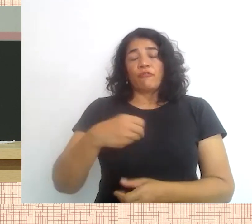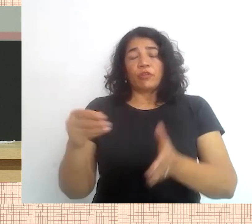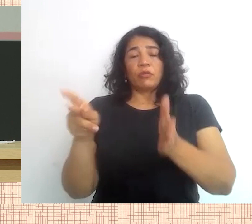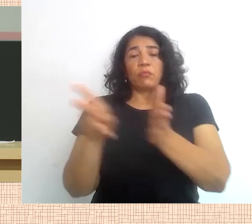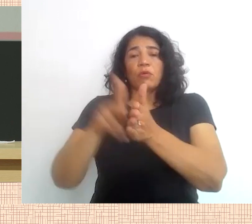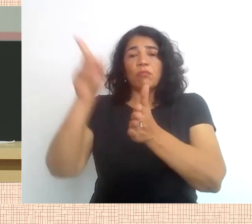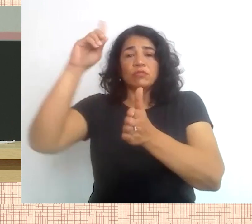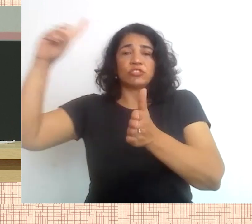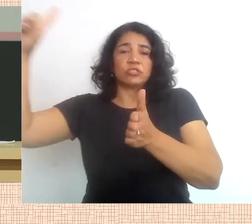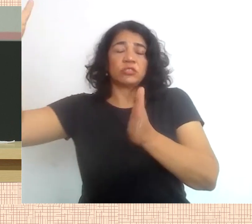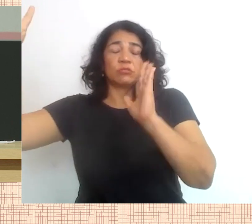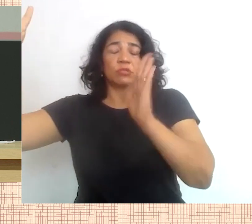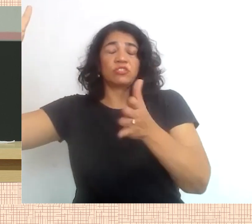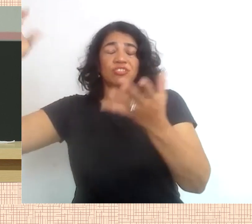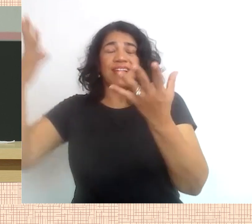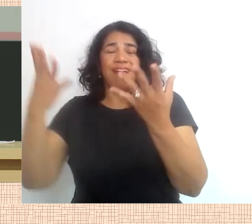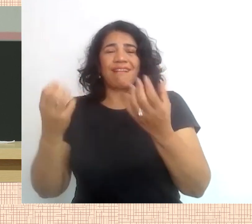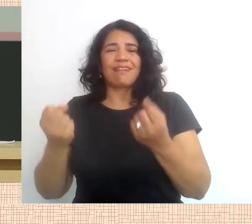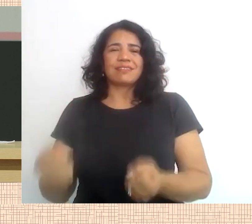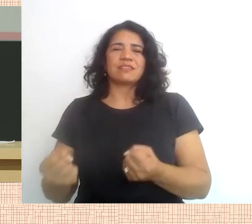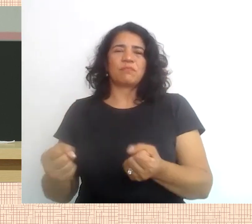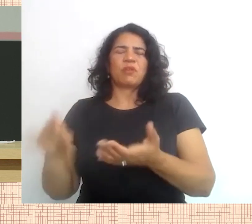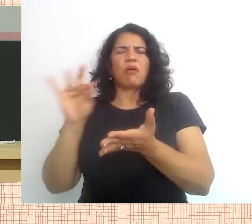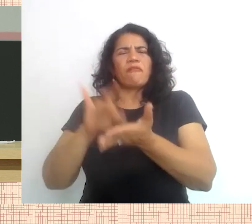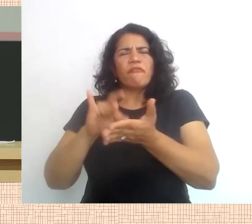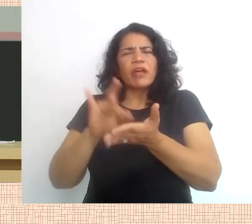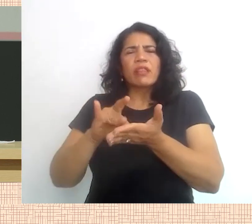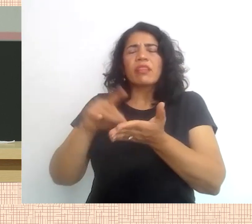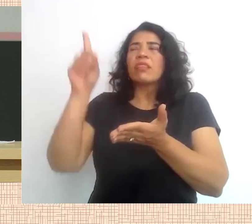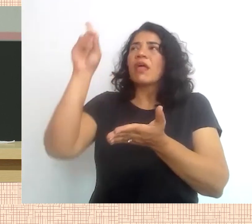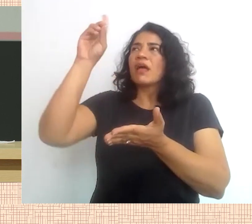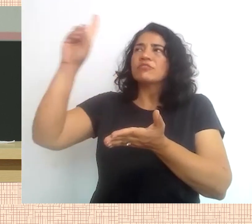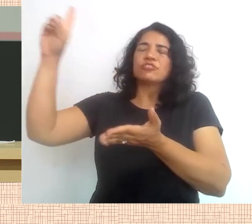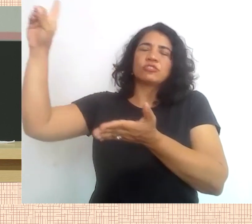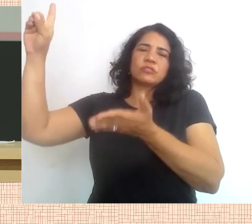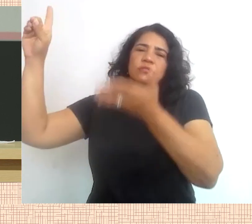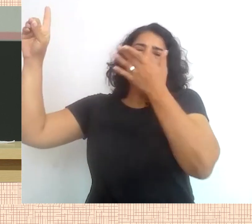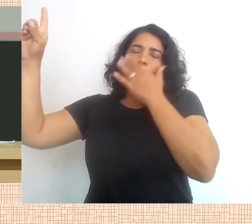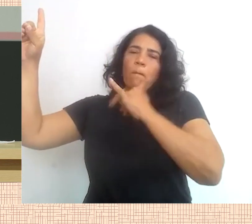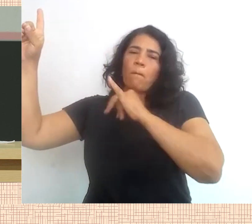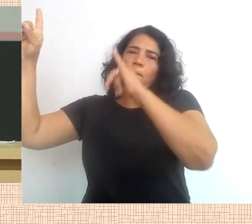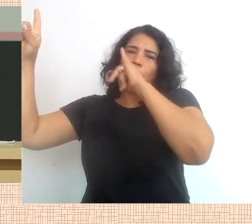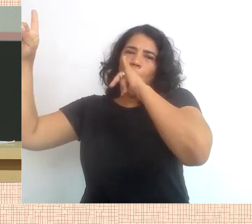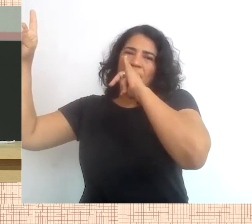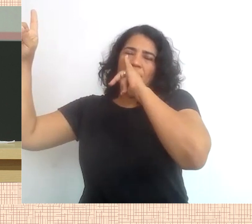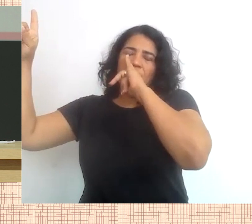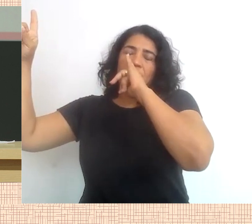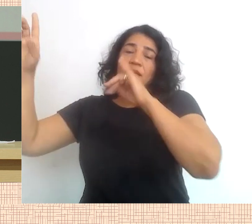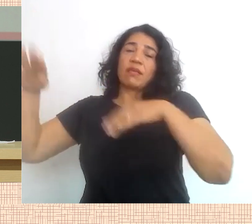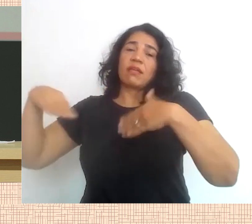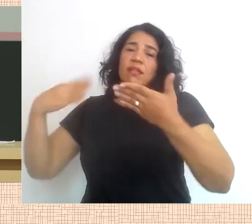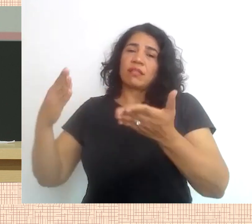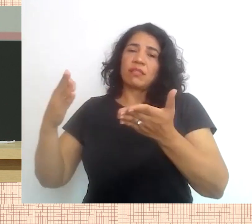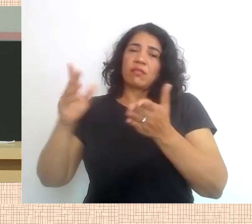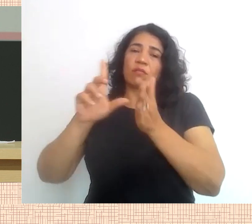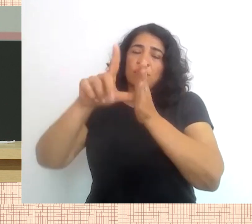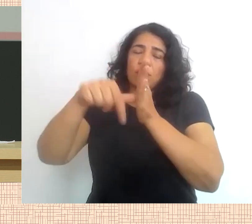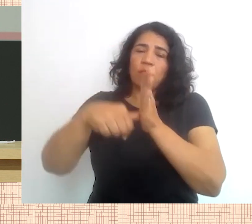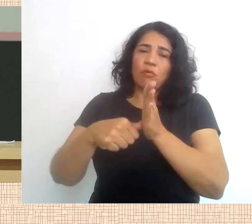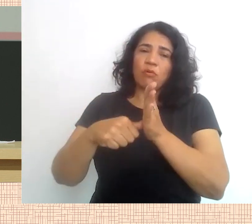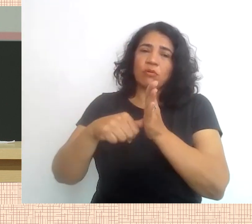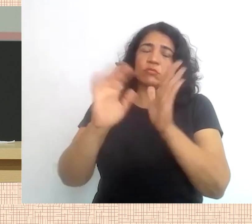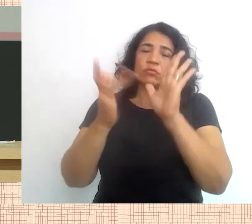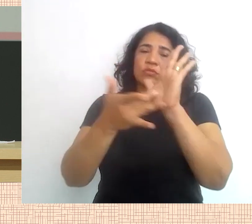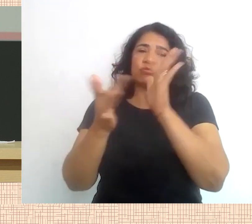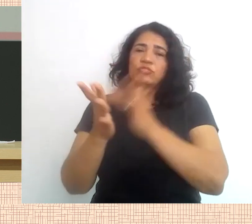vamos libertar a criação. Eu já falei na mensagem passada, libertar a criação do cativeiro da corrupção.